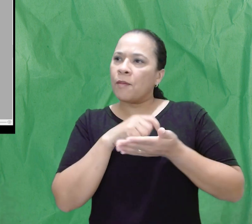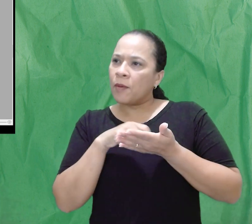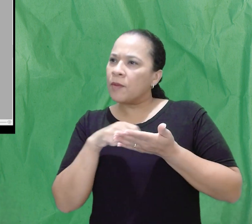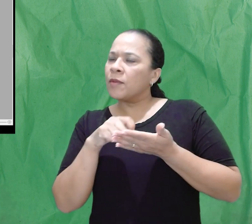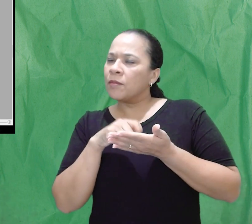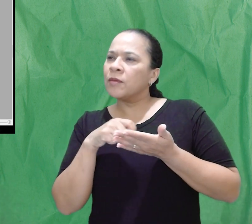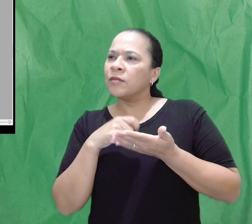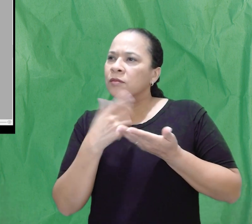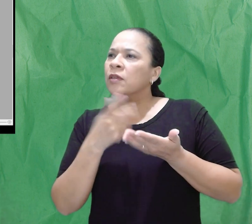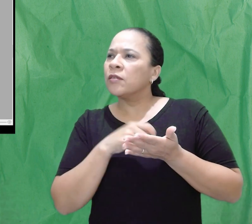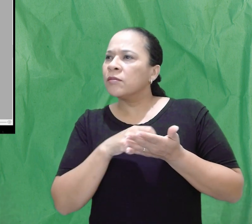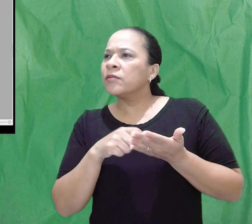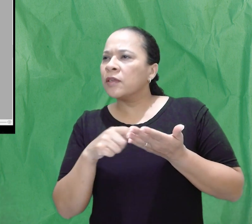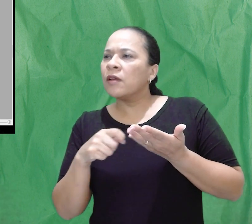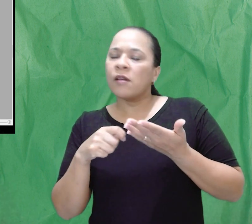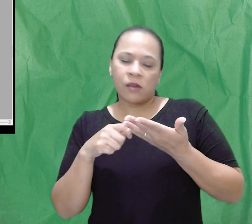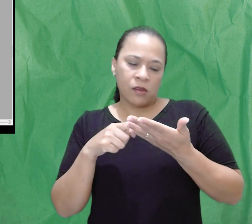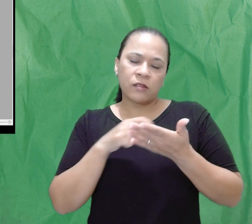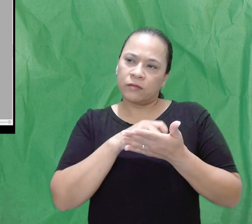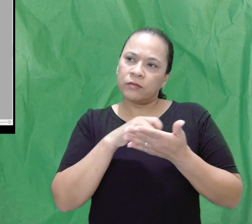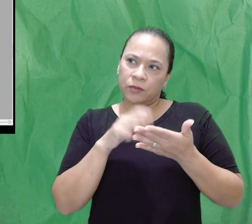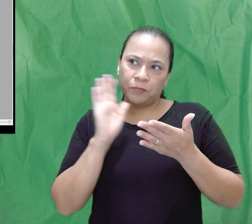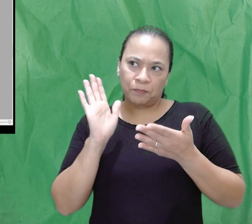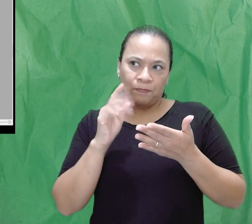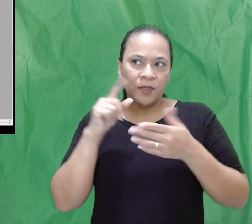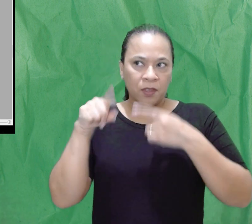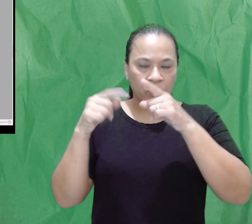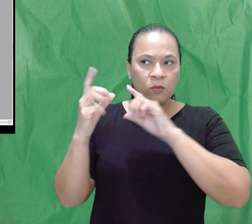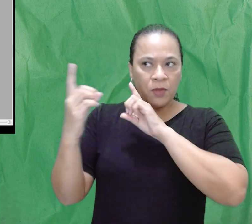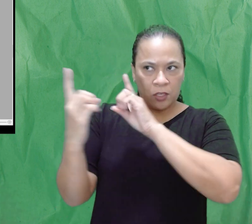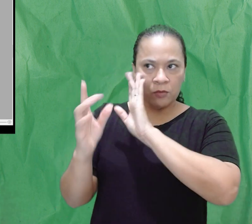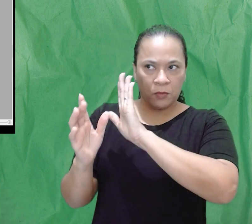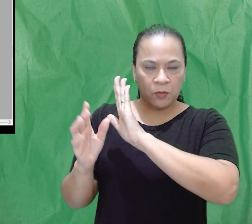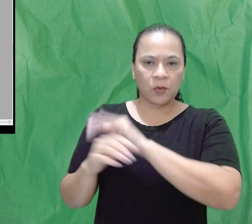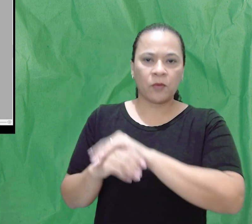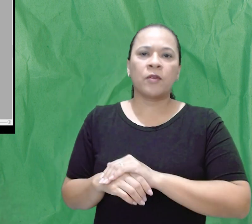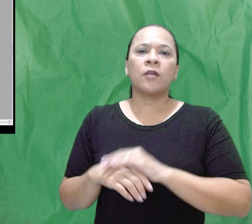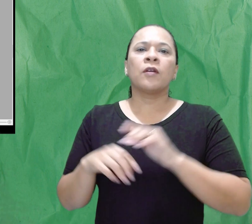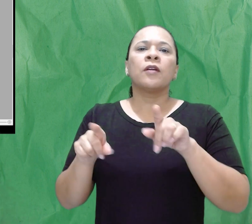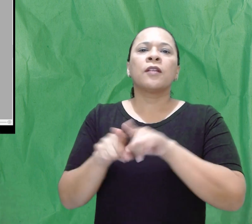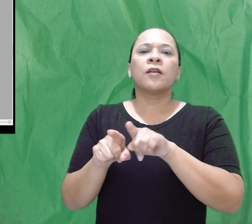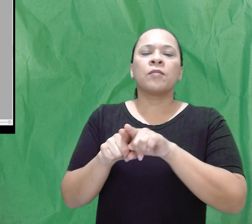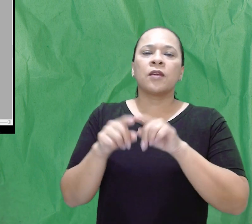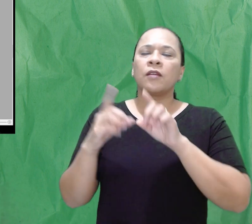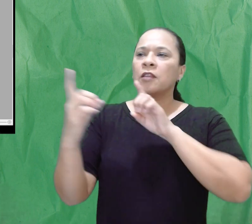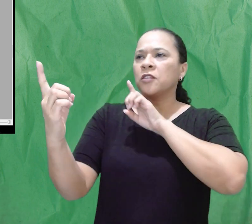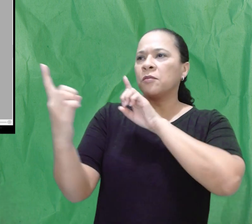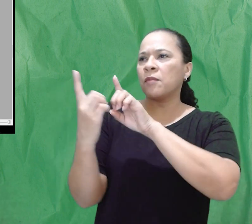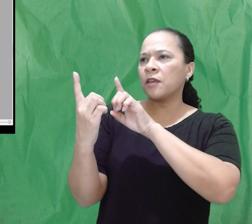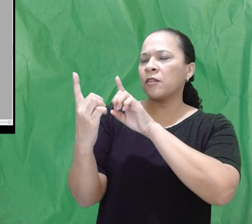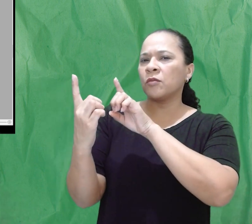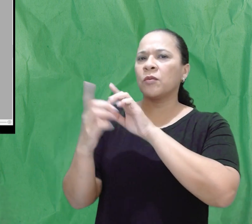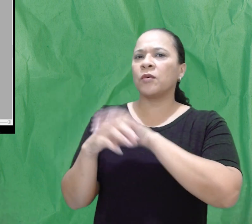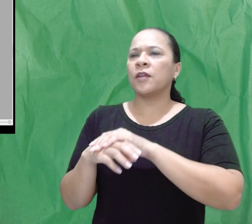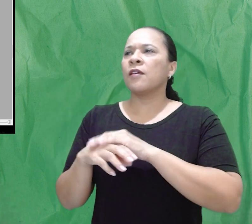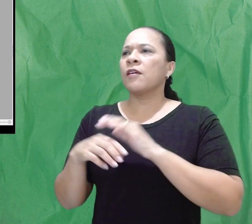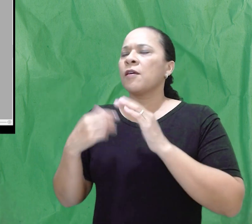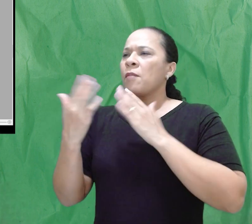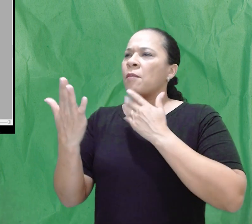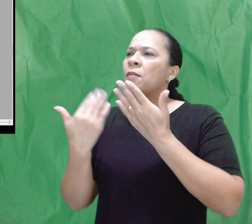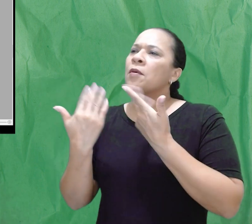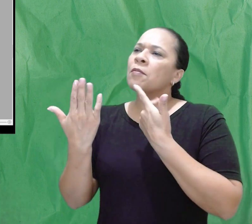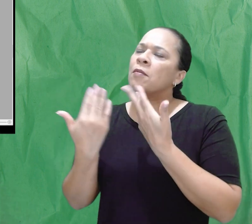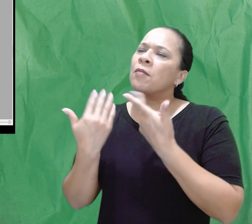E quando você estiver realizando esse atendimento, você tem que estar concentrado nessa pessoa. Então, durante o atendimento, não atenda